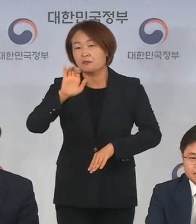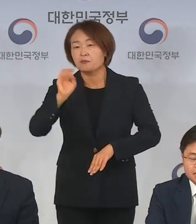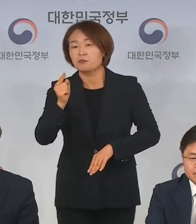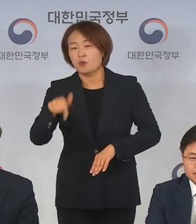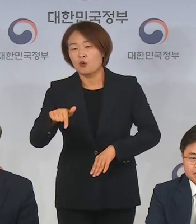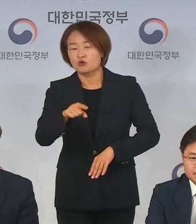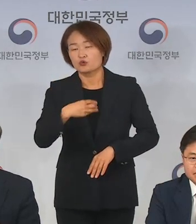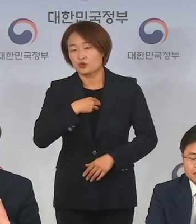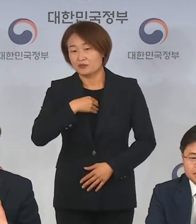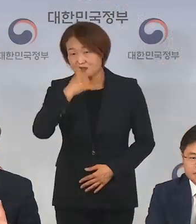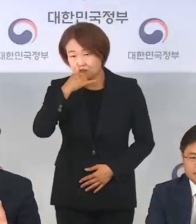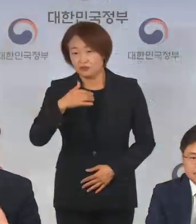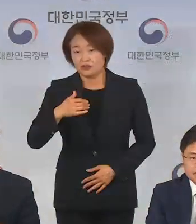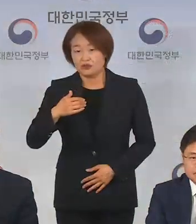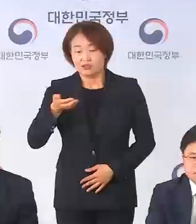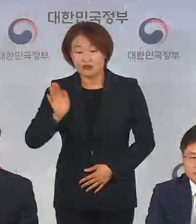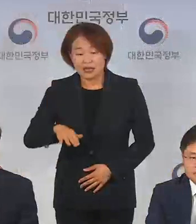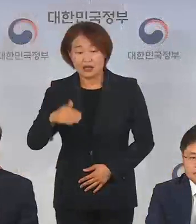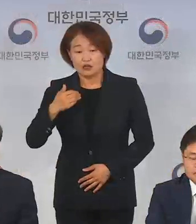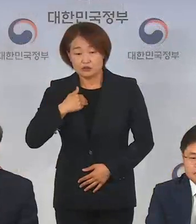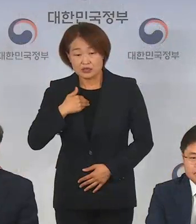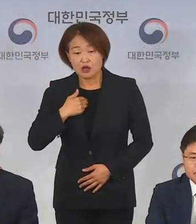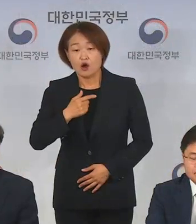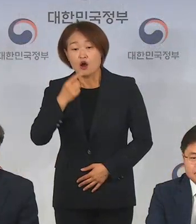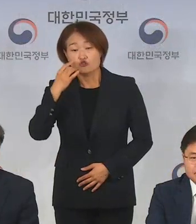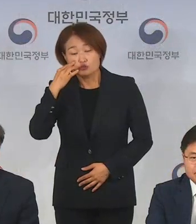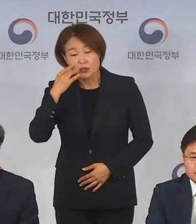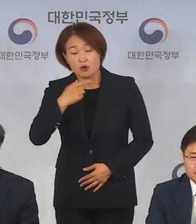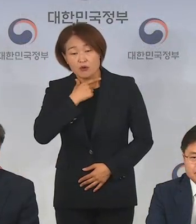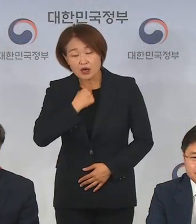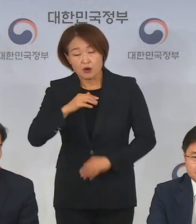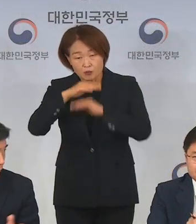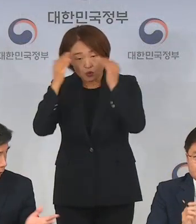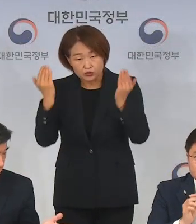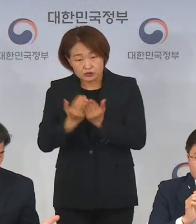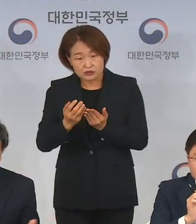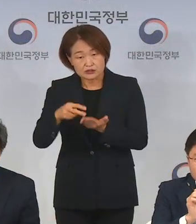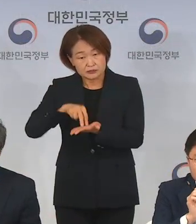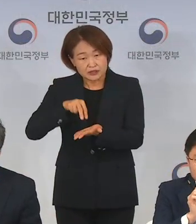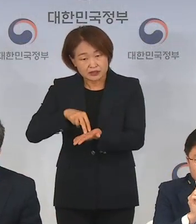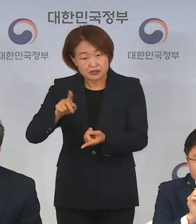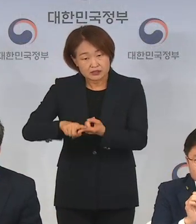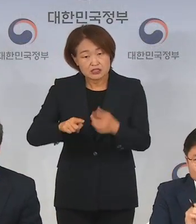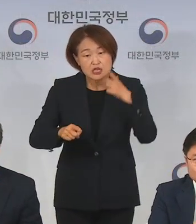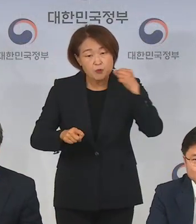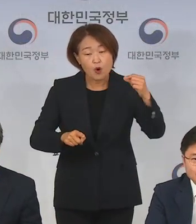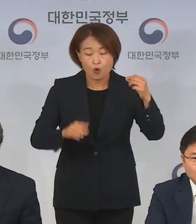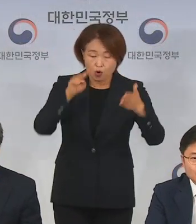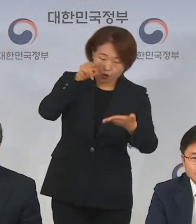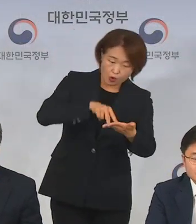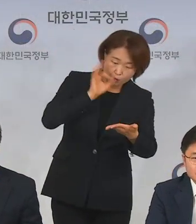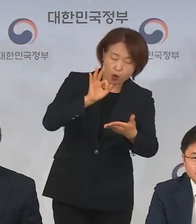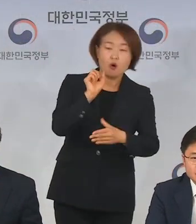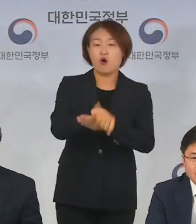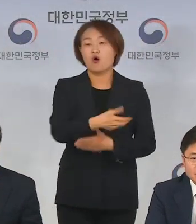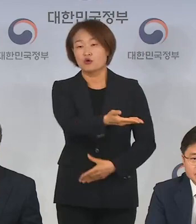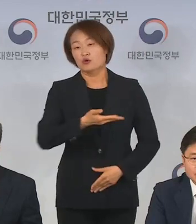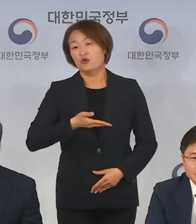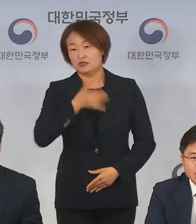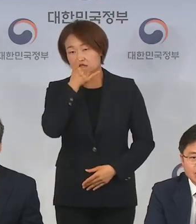내용에 대해서는 거의 저희 요구를 거의 다 수용했다 이렇게 보시면 될 것 같습니다. 예, 조금